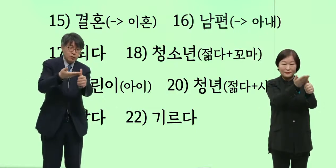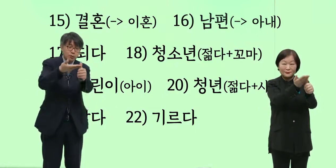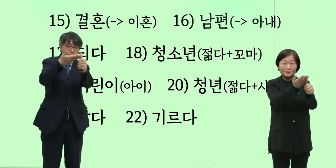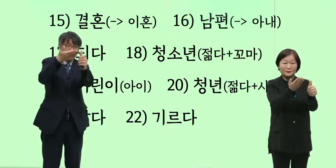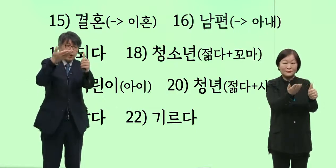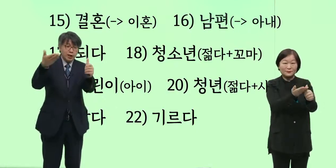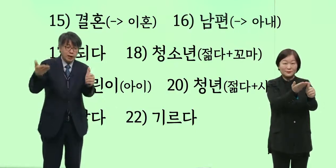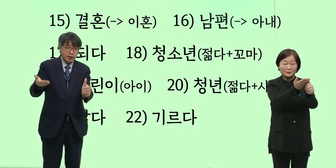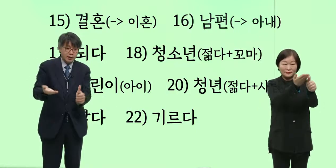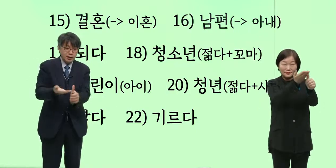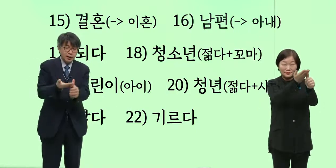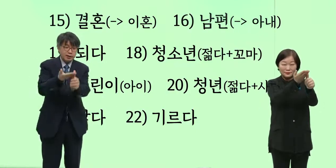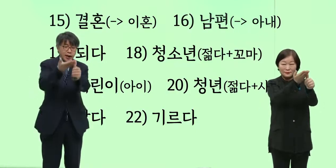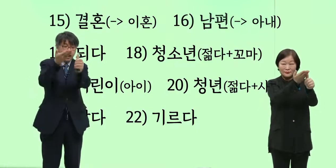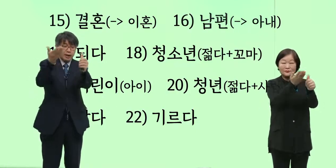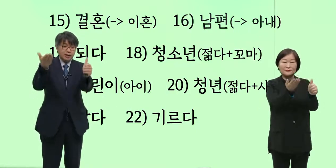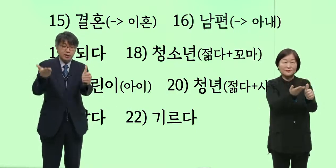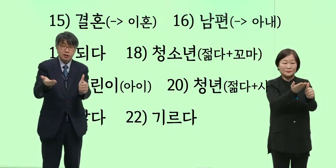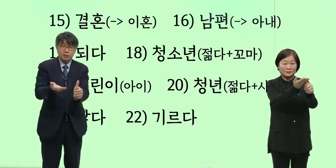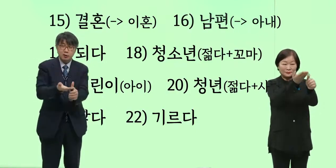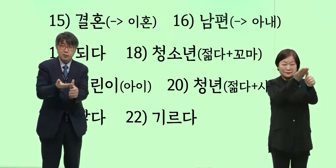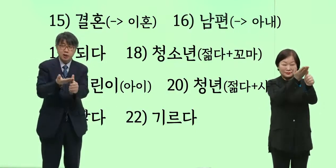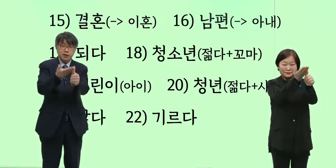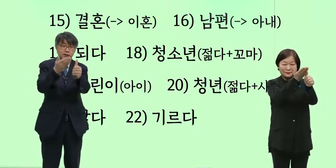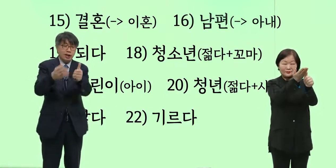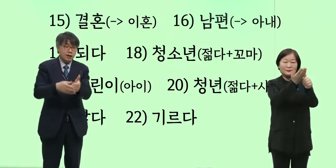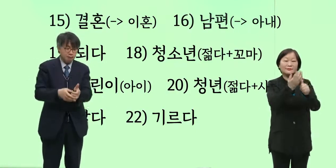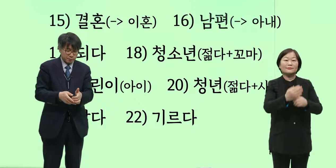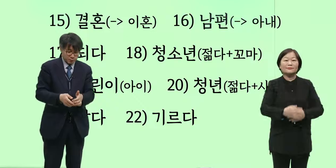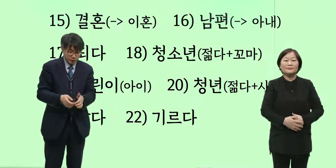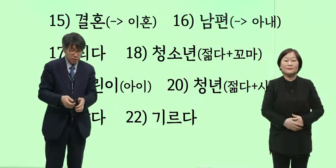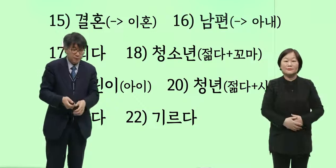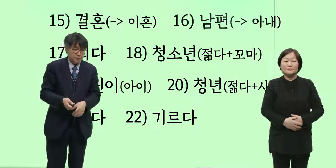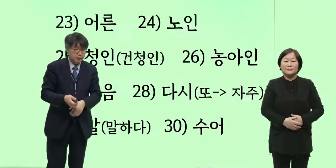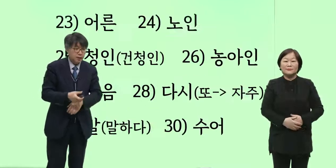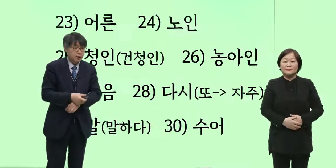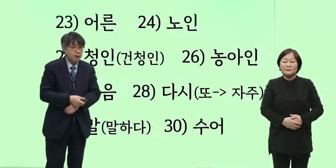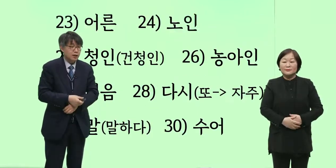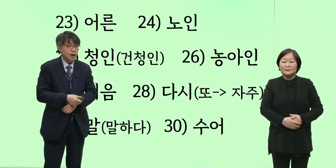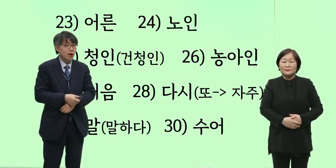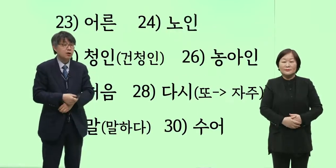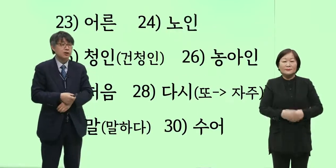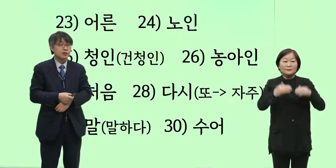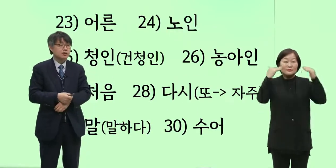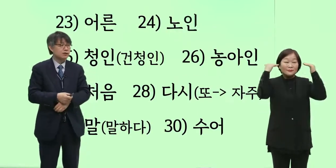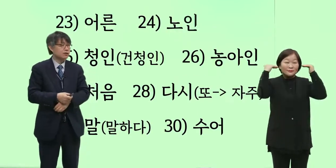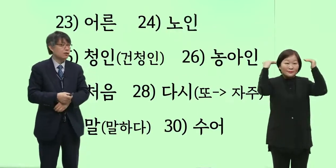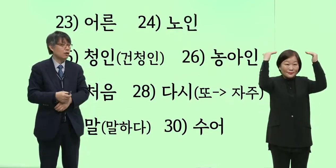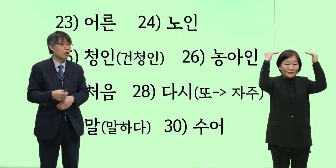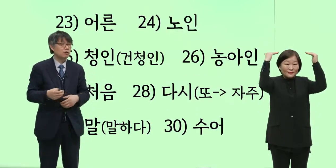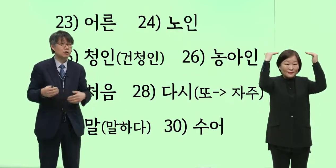점점 올라가게 기르다. 이런 표현입니다. 기르다. 네. 자, 어른은